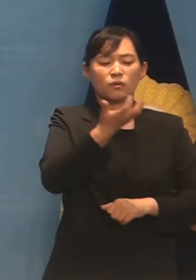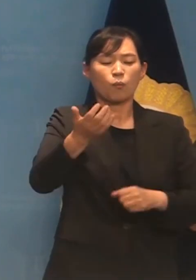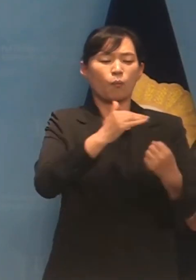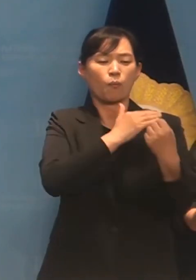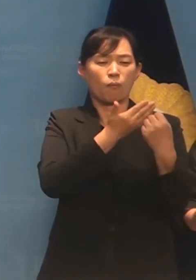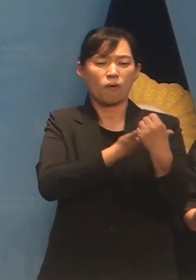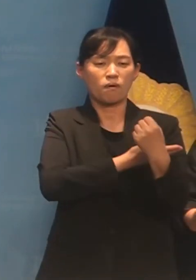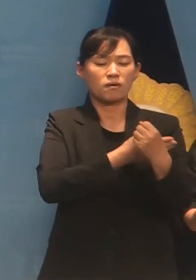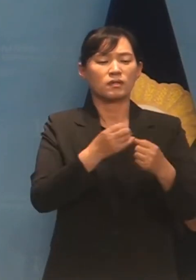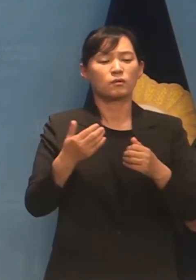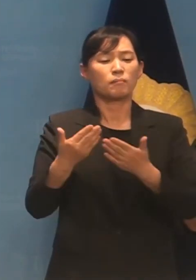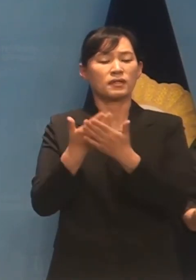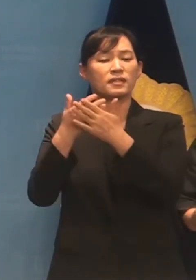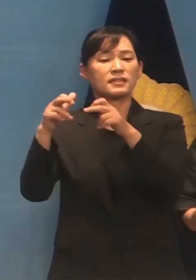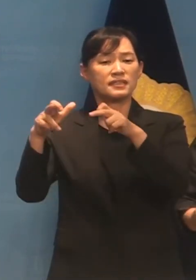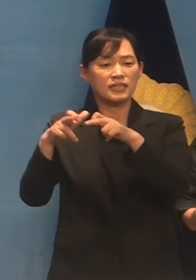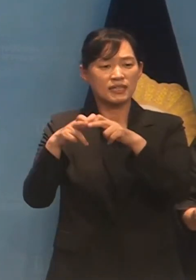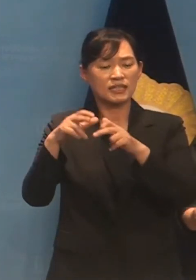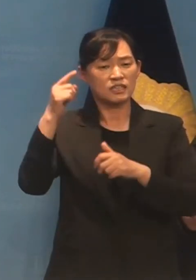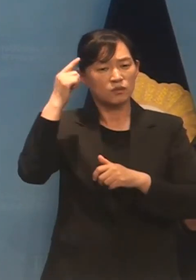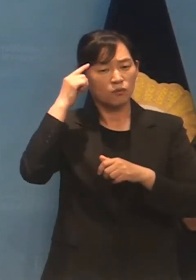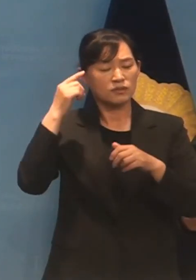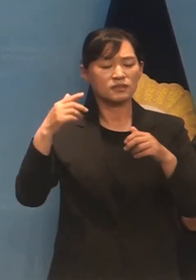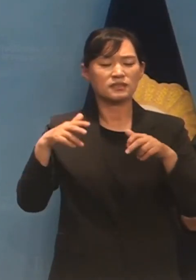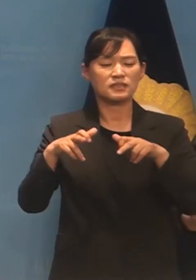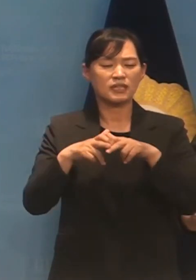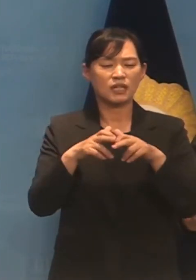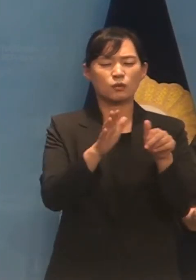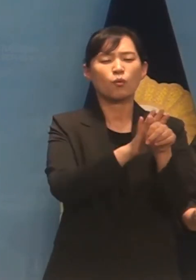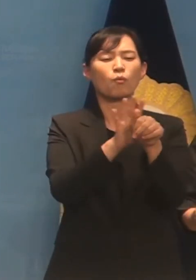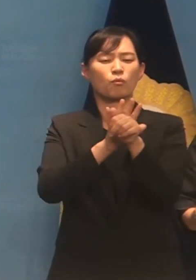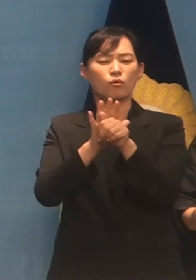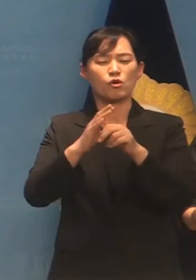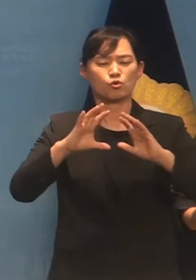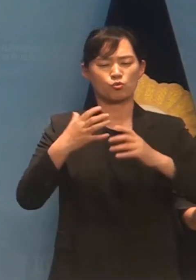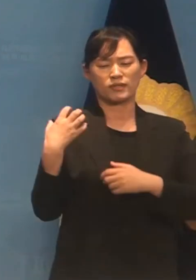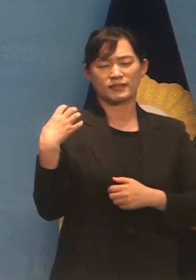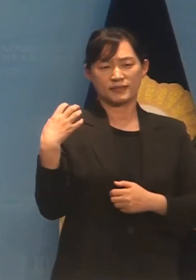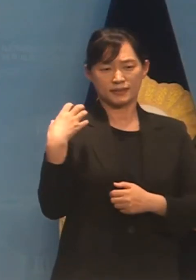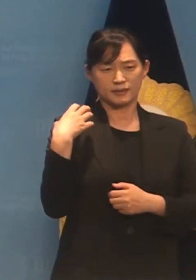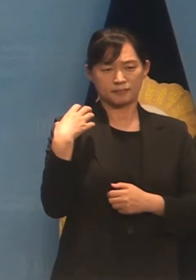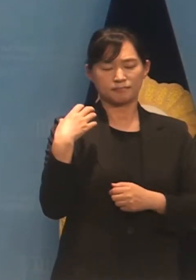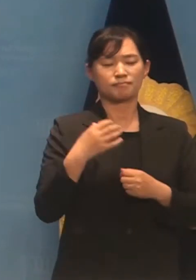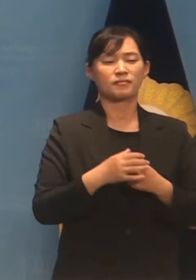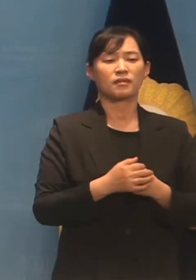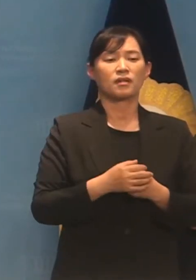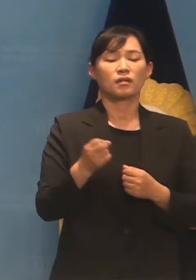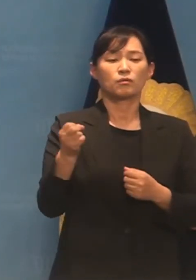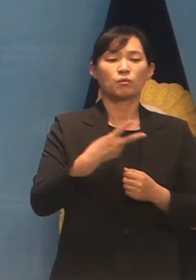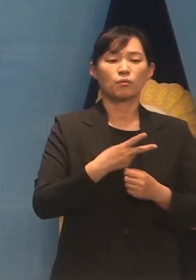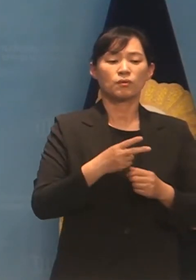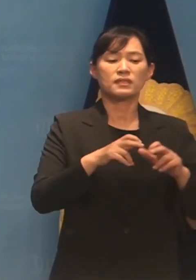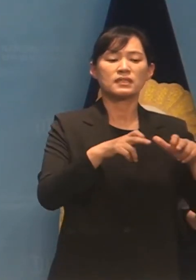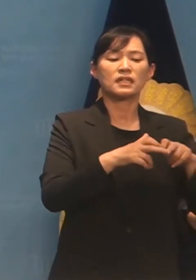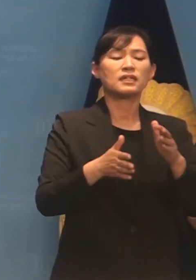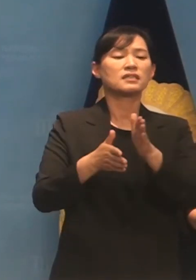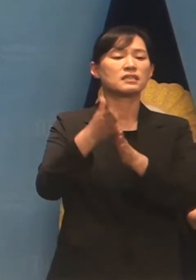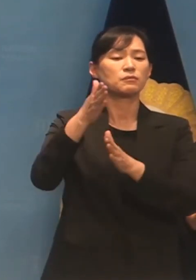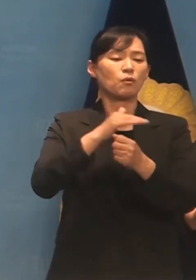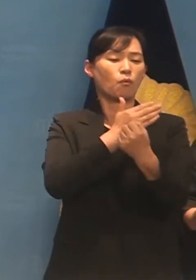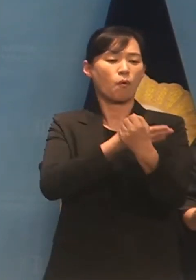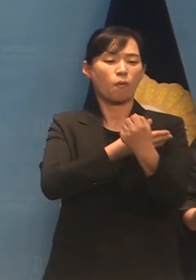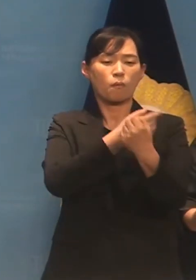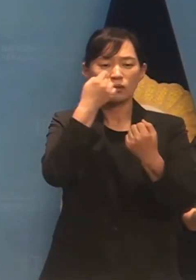강화, 발달장애인, 정신장애인 돌봄 국가 책임제 실시 등 장애인의 시민권 보장을